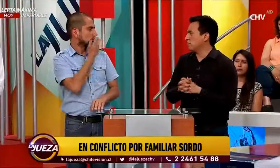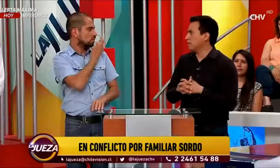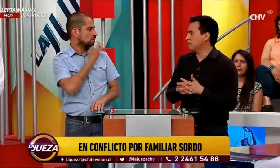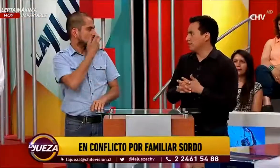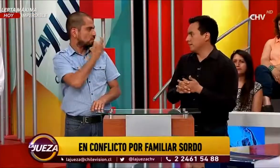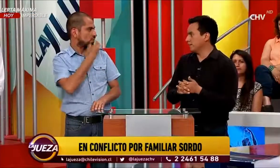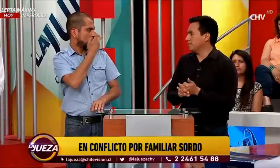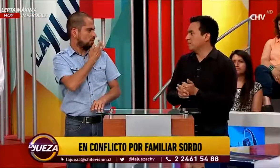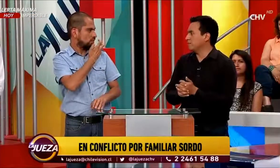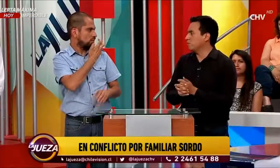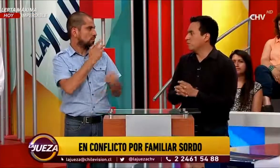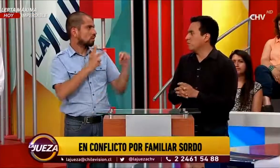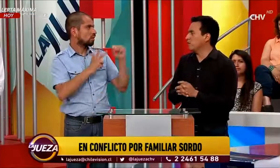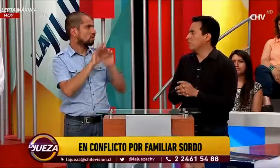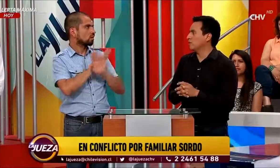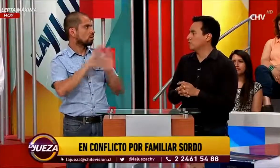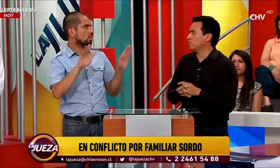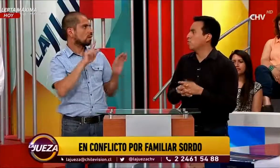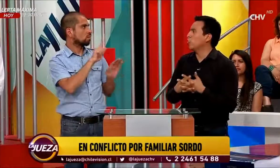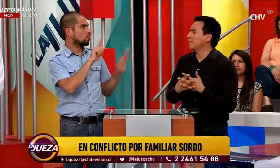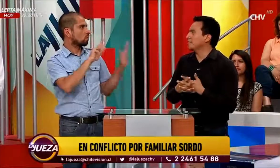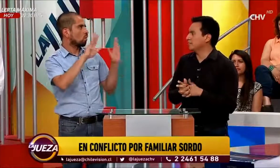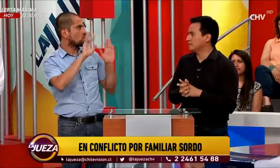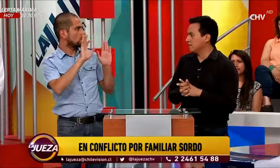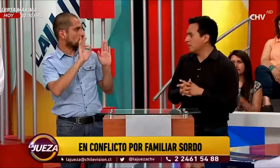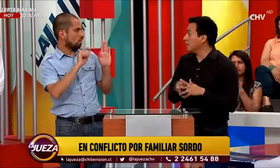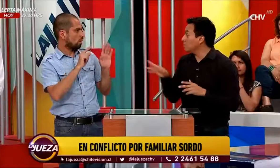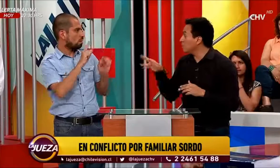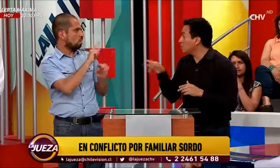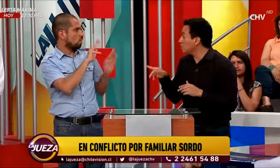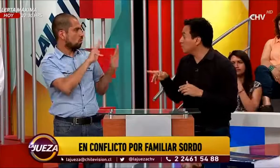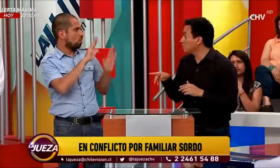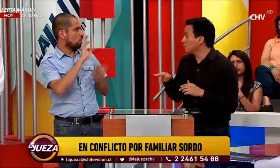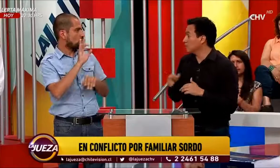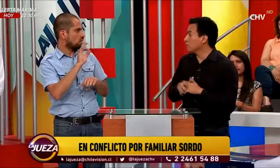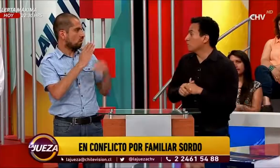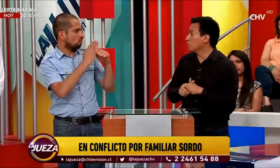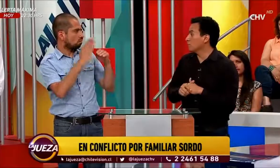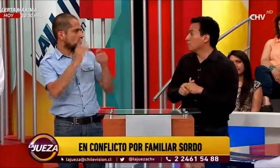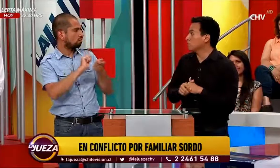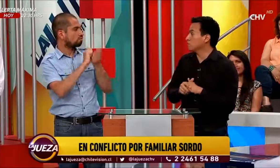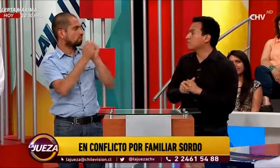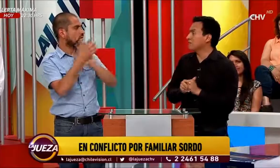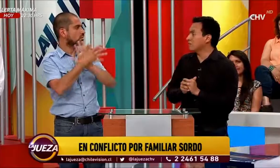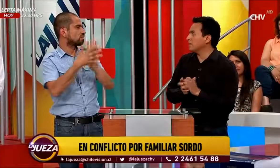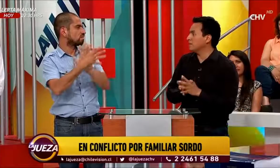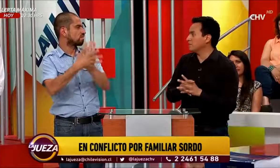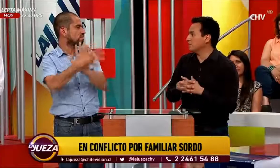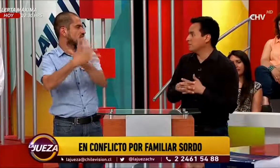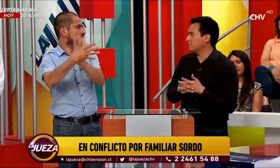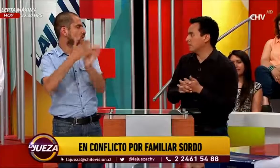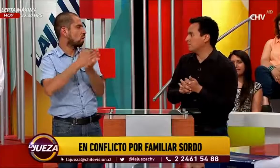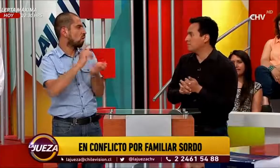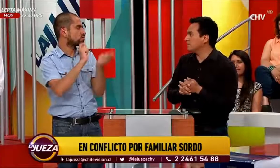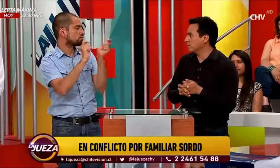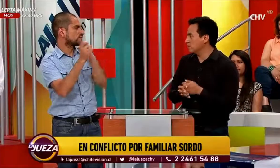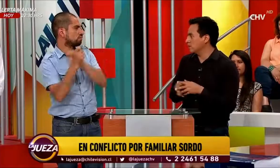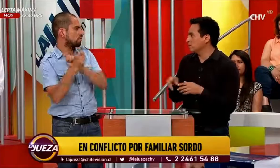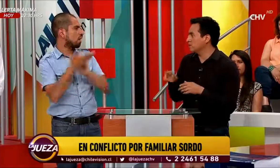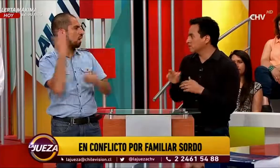por ejemplo, antes Chile estaba muy enfocado en la educación oralista. En 1990, más o menos, termina esta